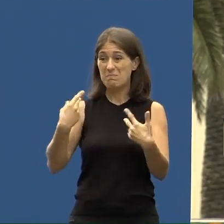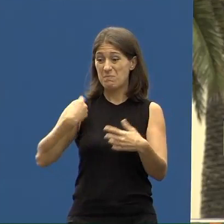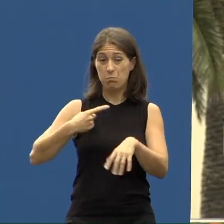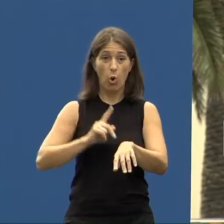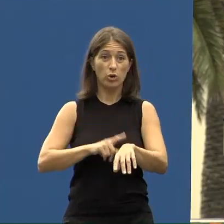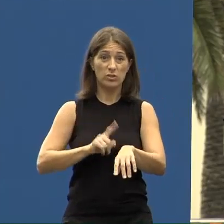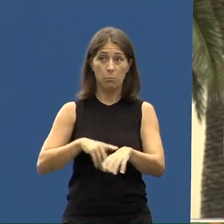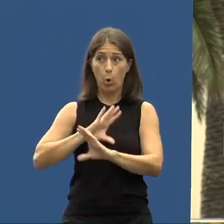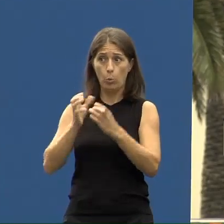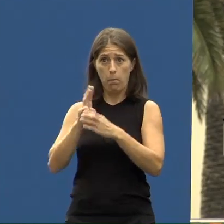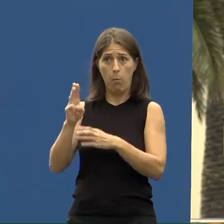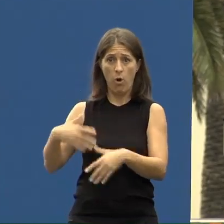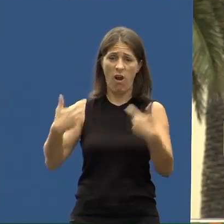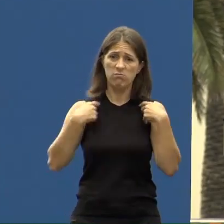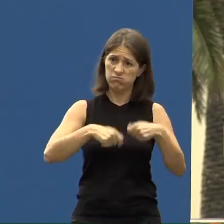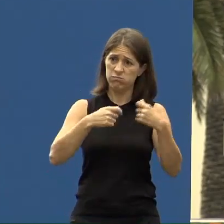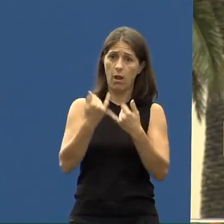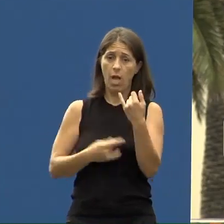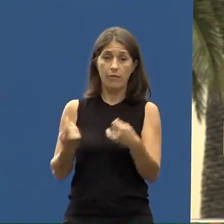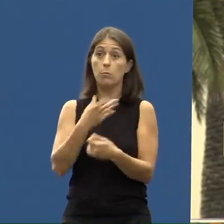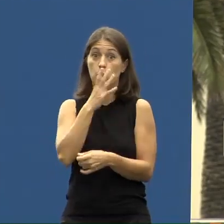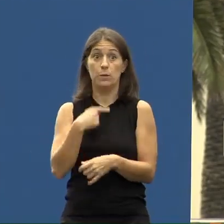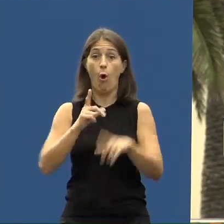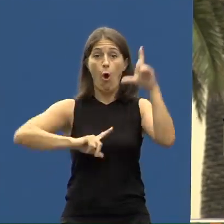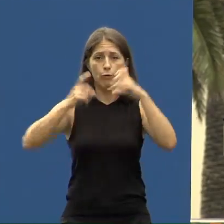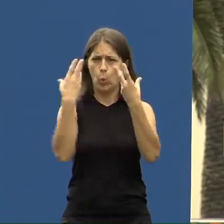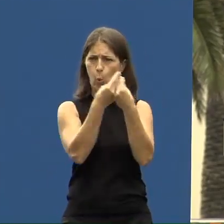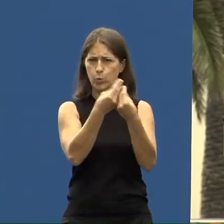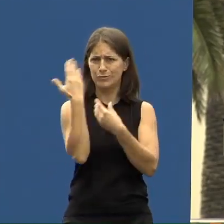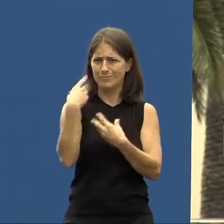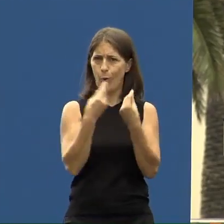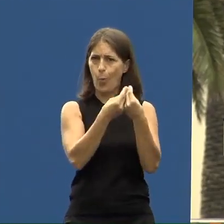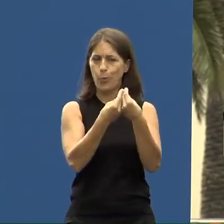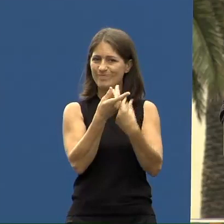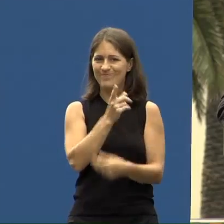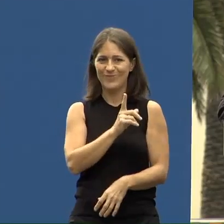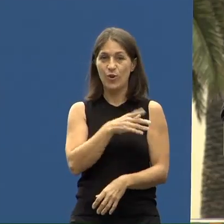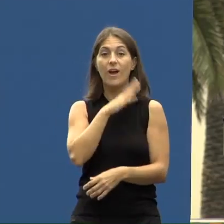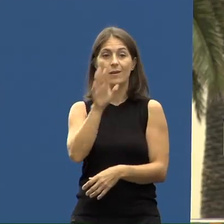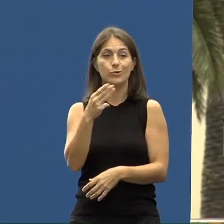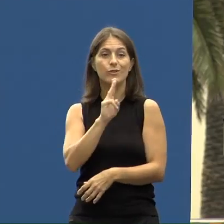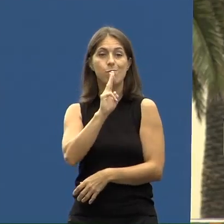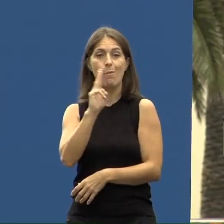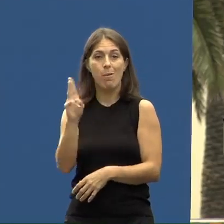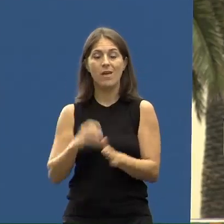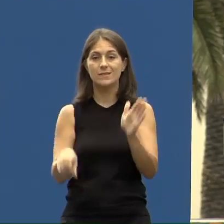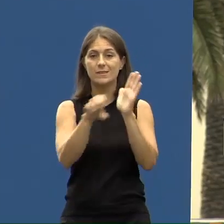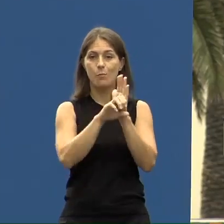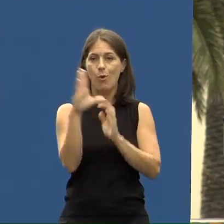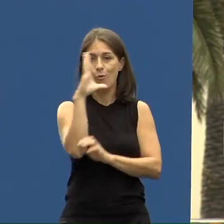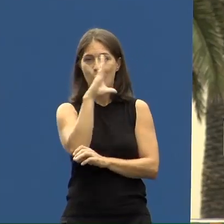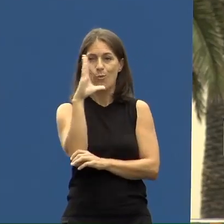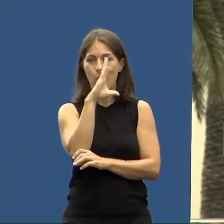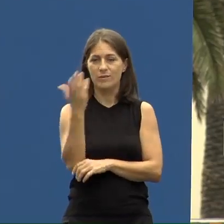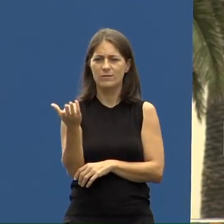Partido Popular. Por eso non se querían sacar as fotos xuntos tampouco outro día. E por eso ocultan o logo do Partido Popular. Por